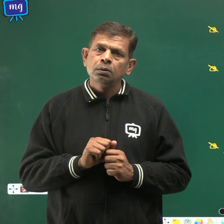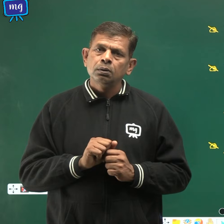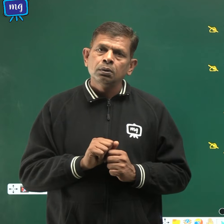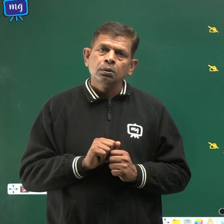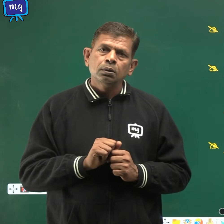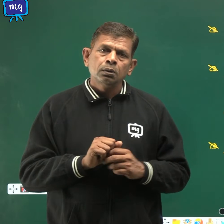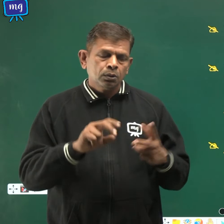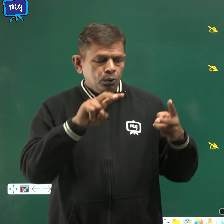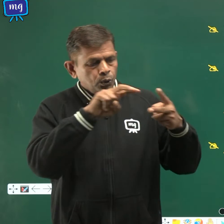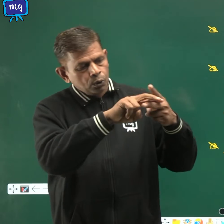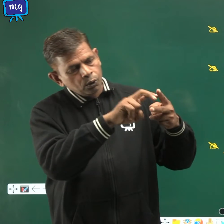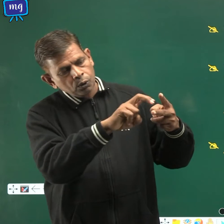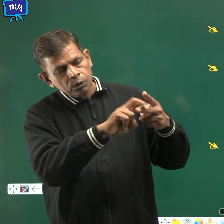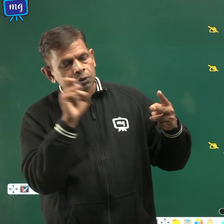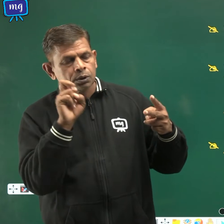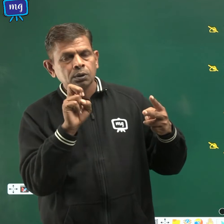सॉकेट से